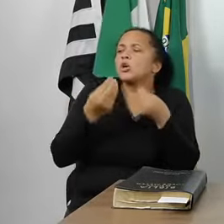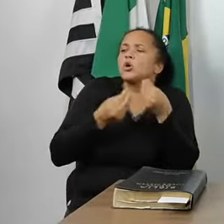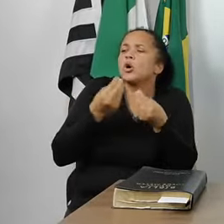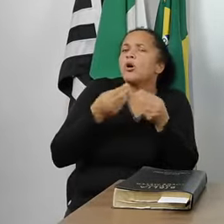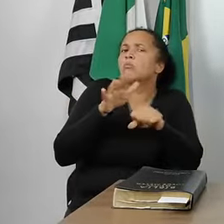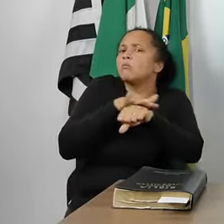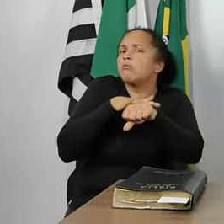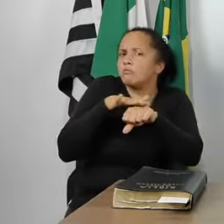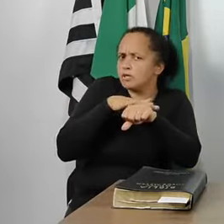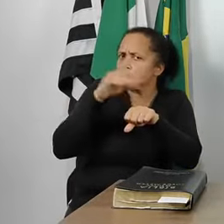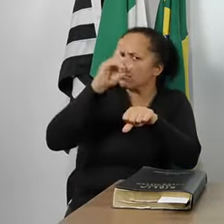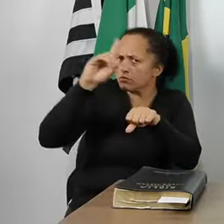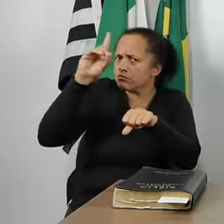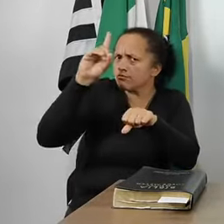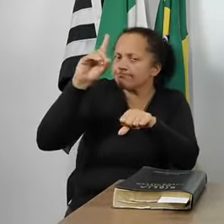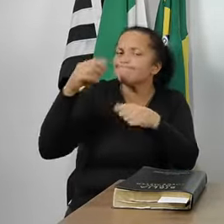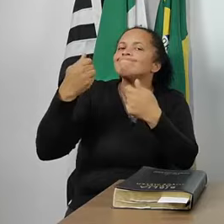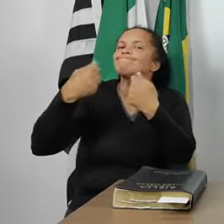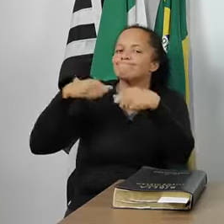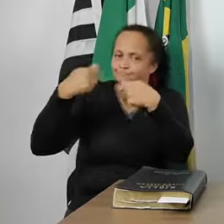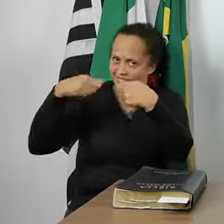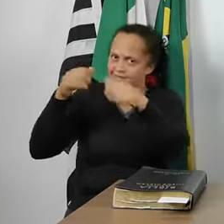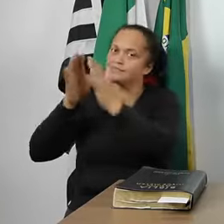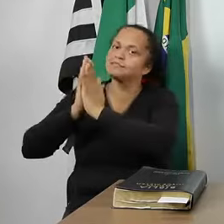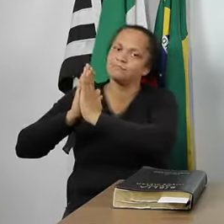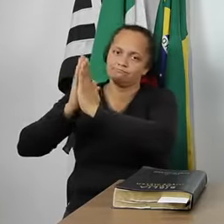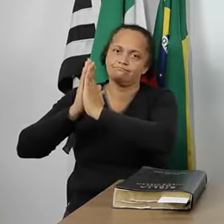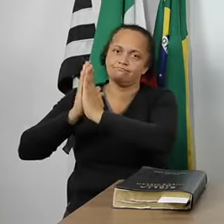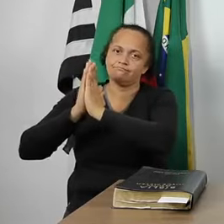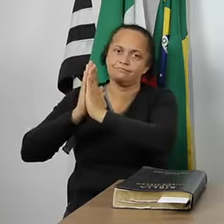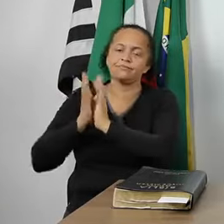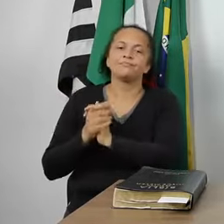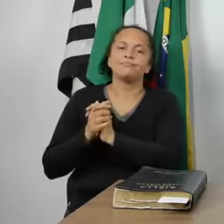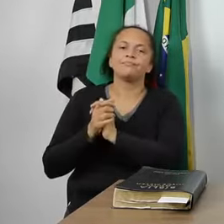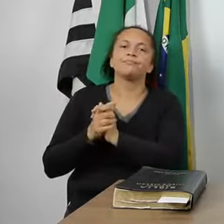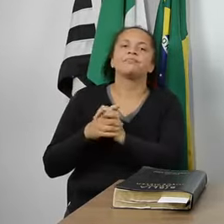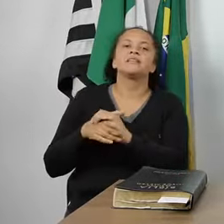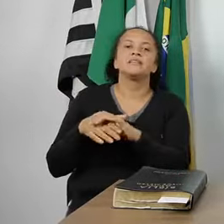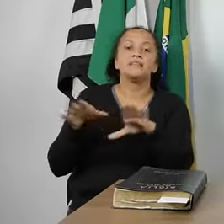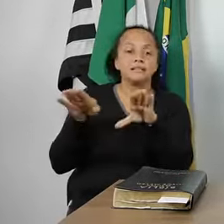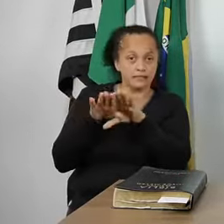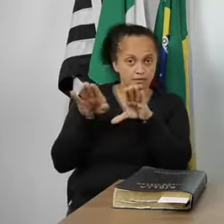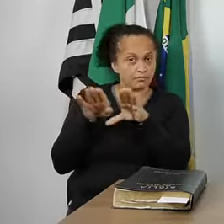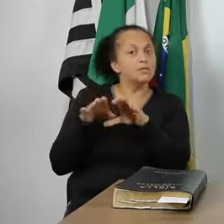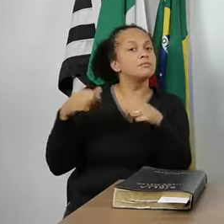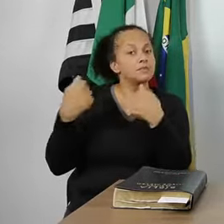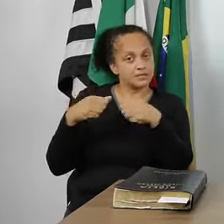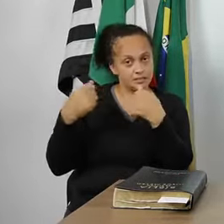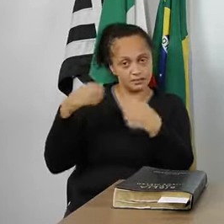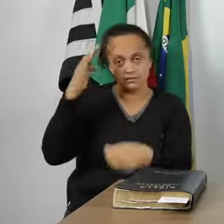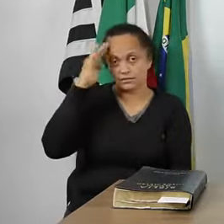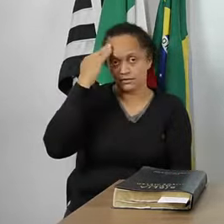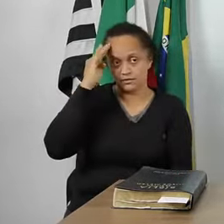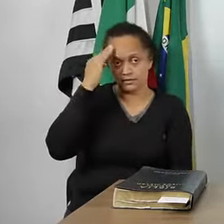da oração. E uma das coisas também que a gente tem que entender e se conscientizar